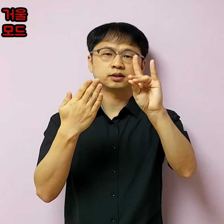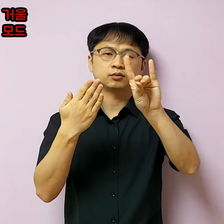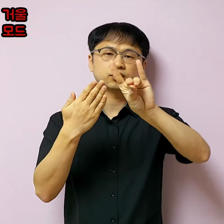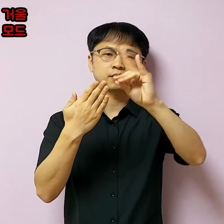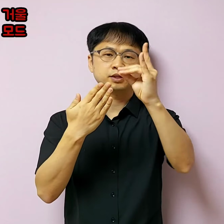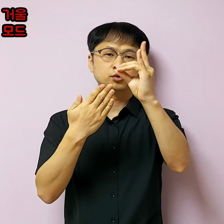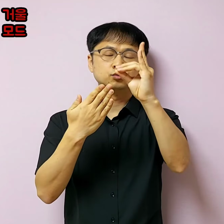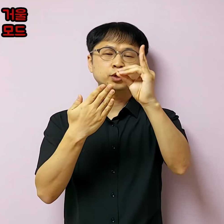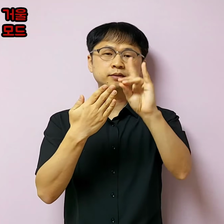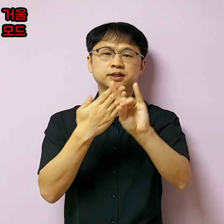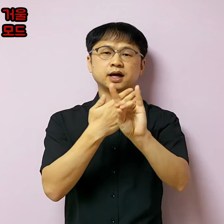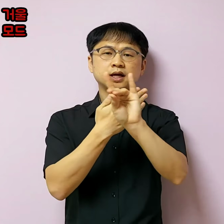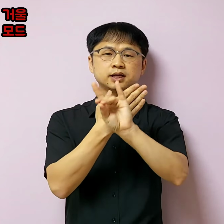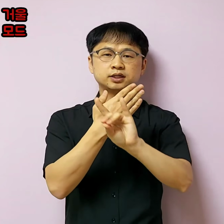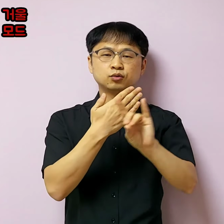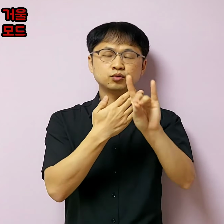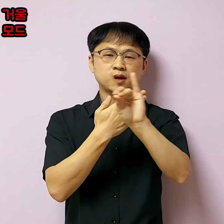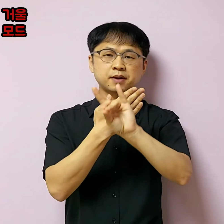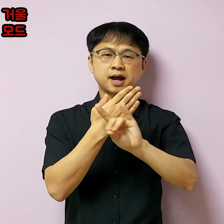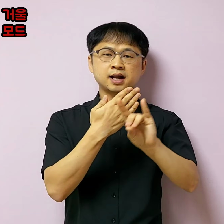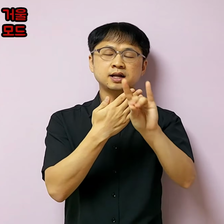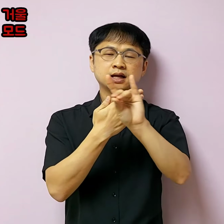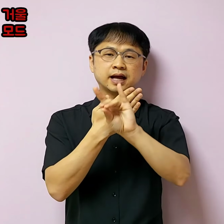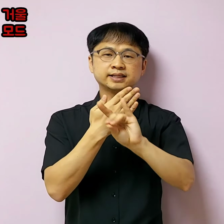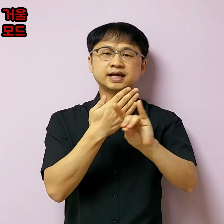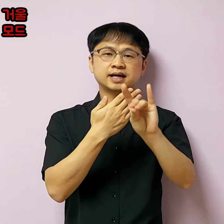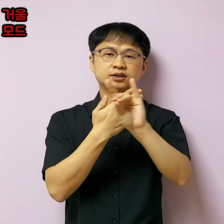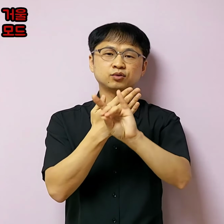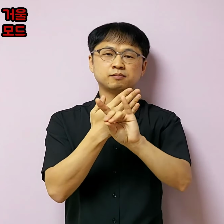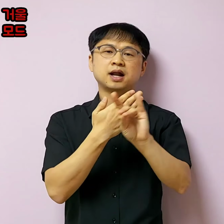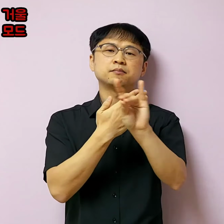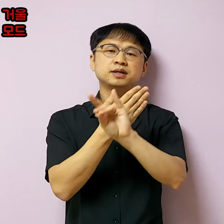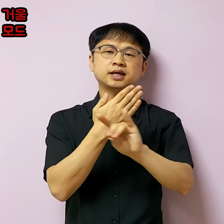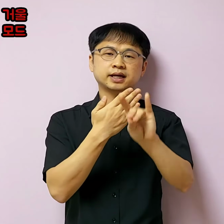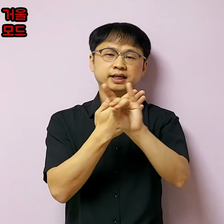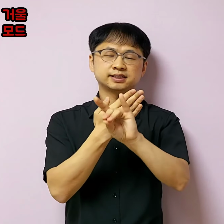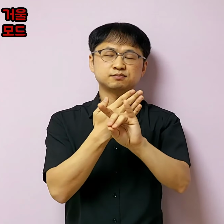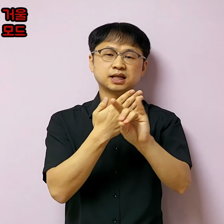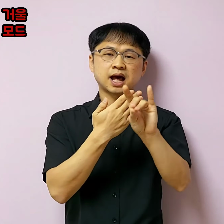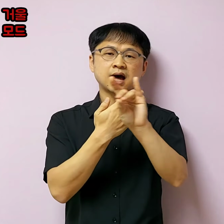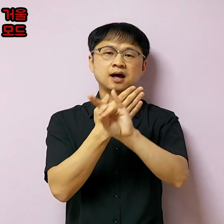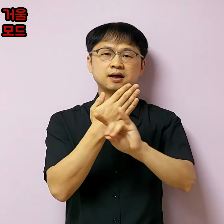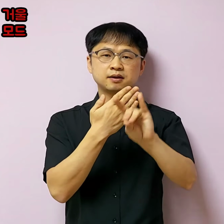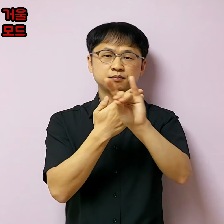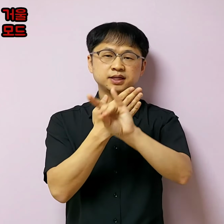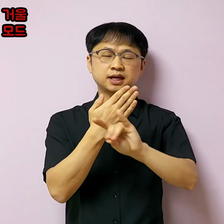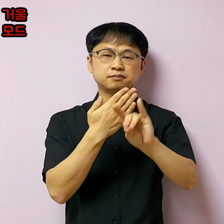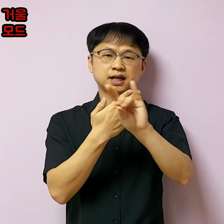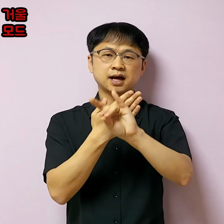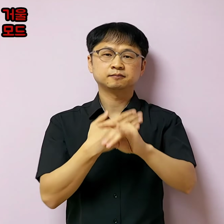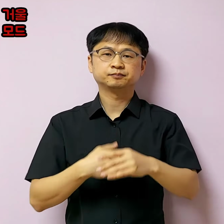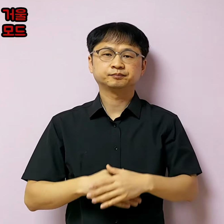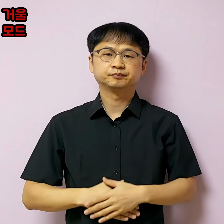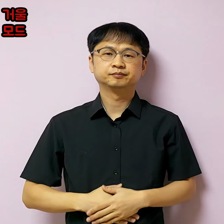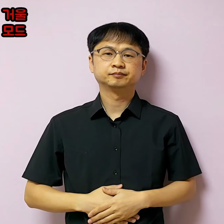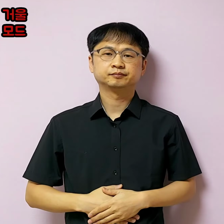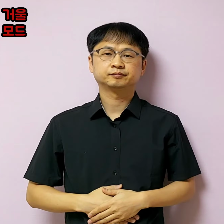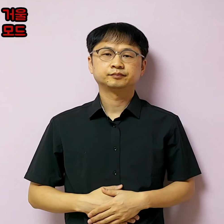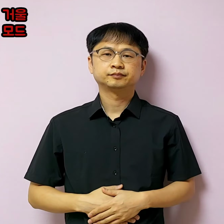모아서 이렇게 하면 여우 모양입니다. 여우의 말, 간사한 여우의 말, 핑계가 되겠습니다. 핑계입니다.